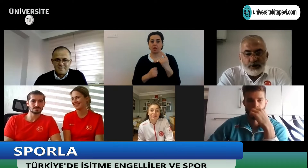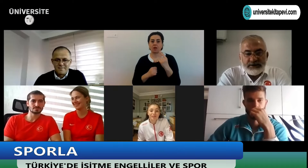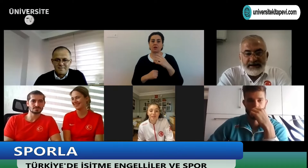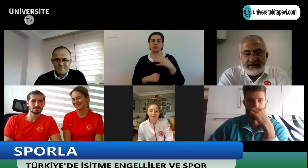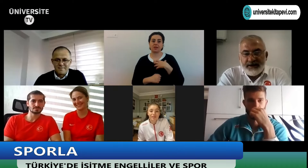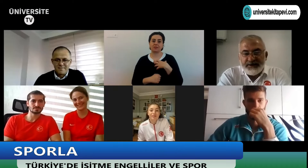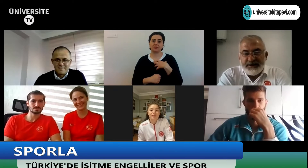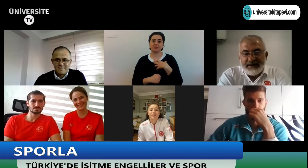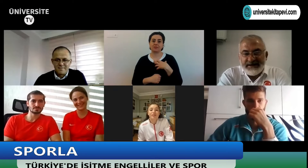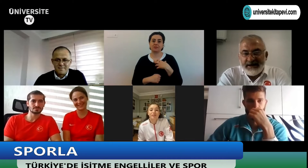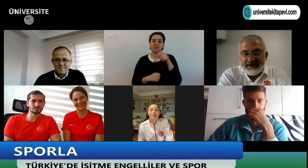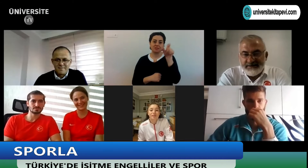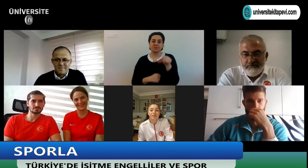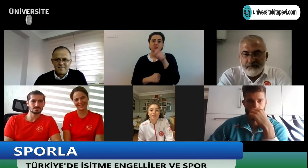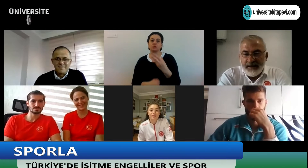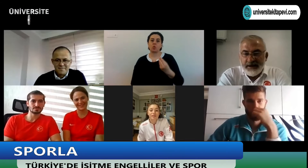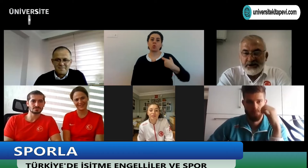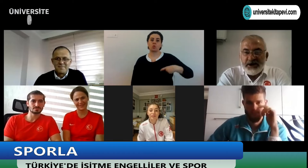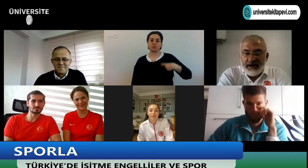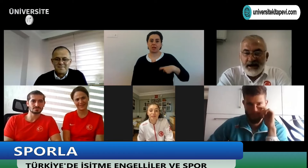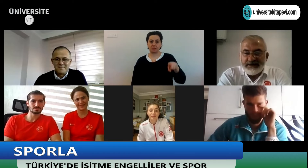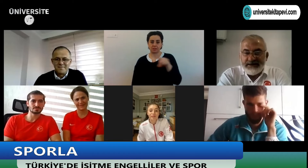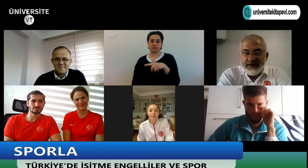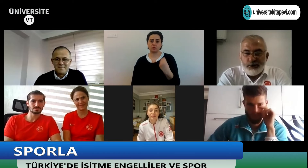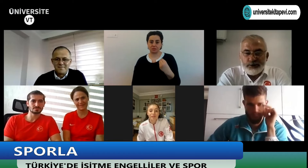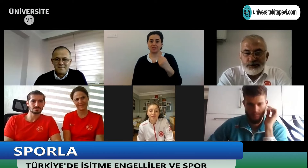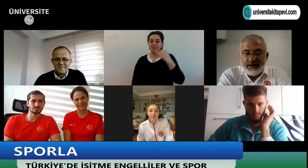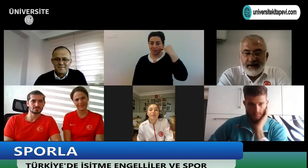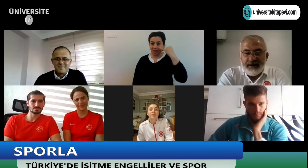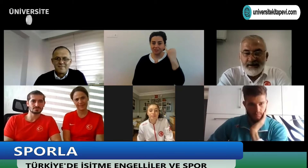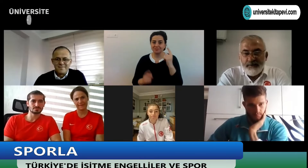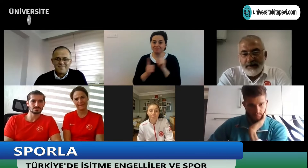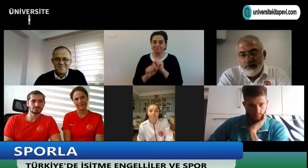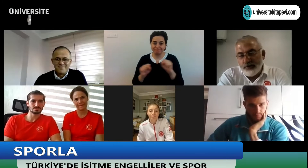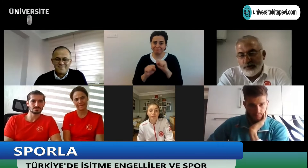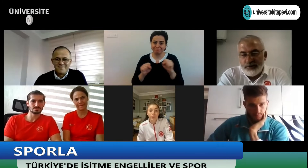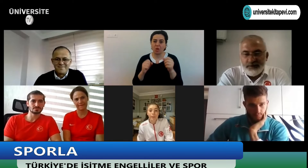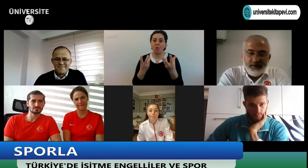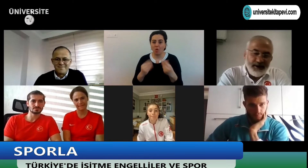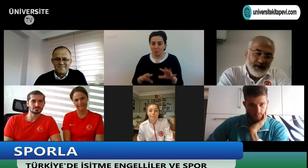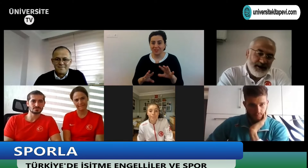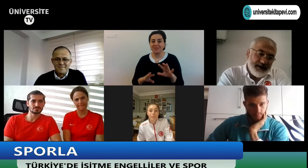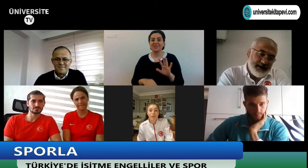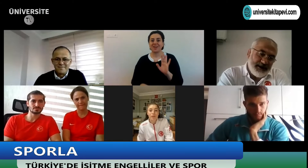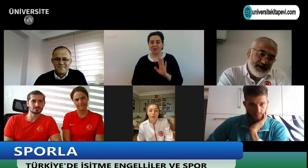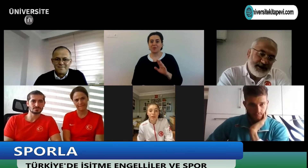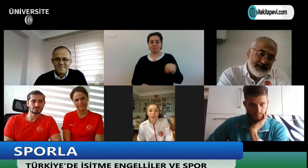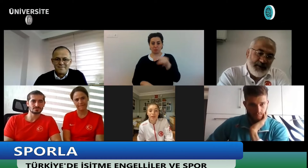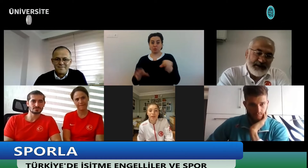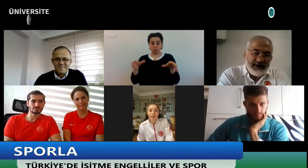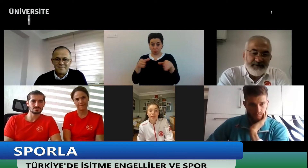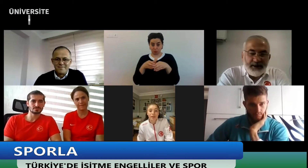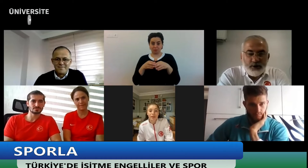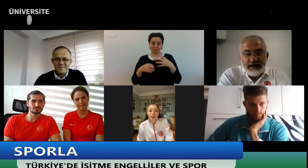bir gözlemle tanıtılması lazım. İnşallah Yasin de konuşsun da ben bu grubun